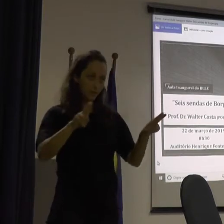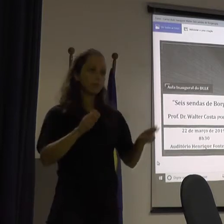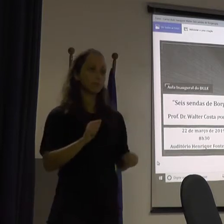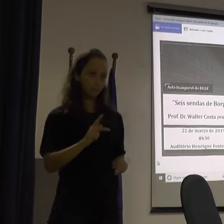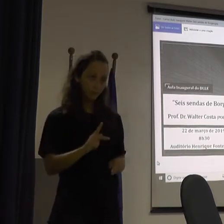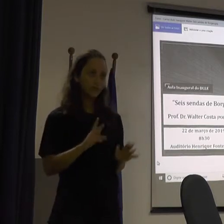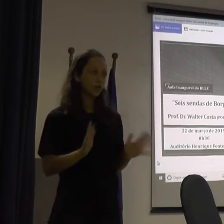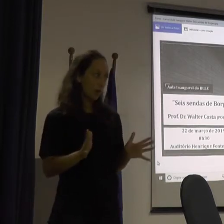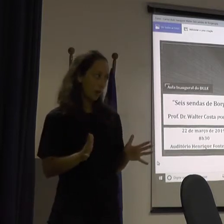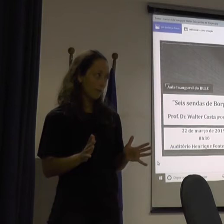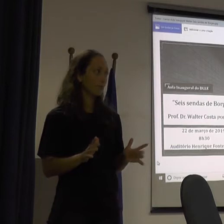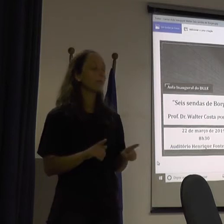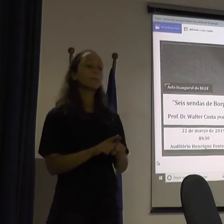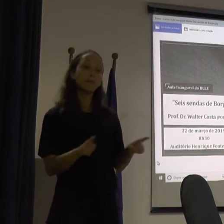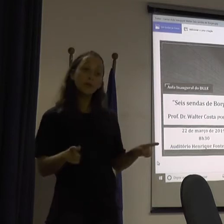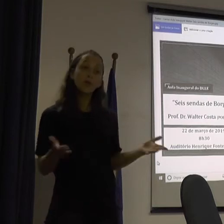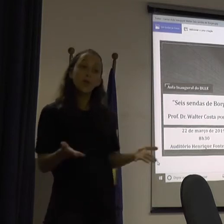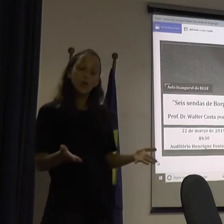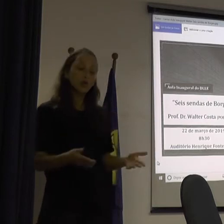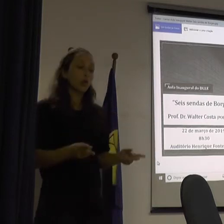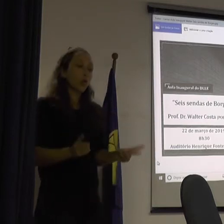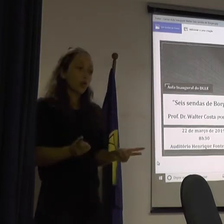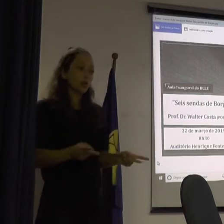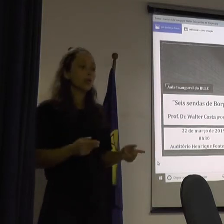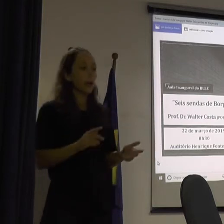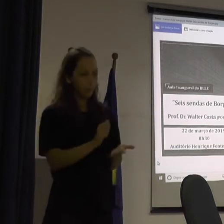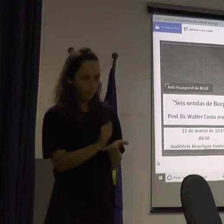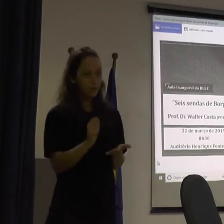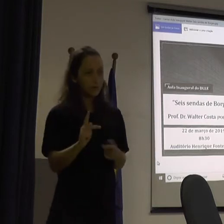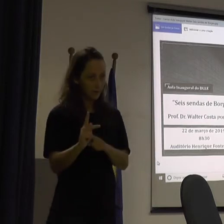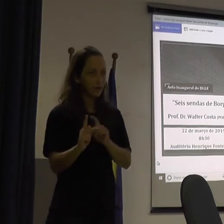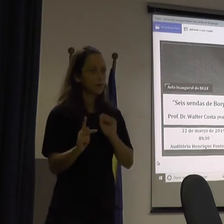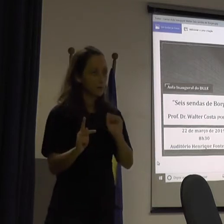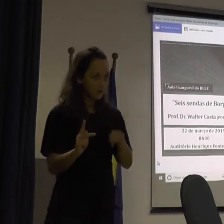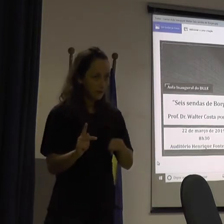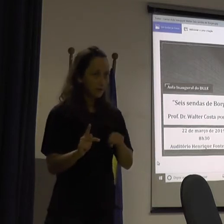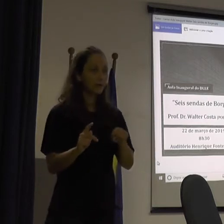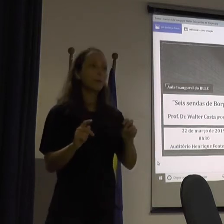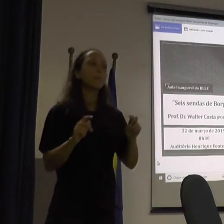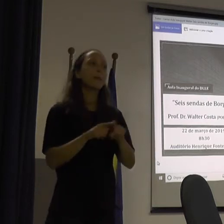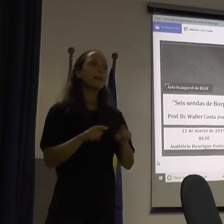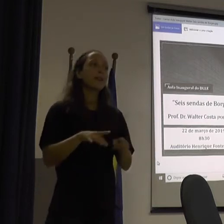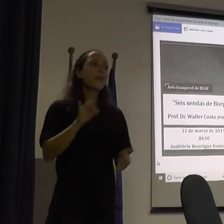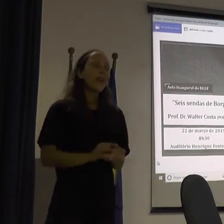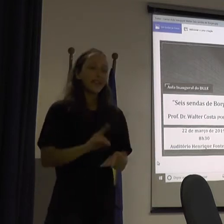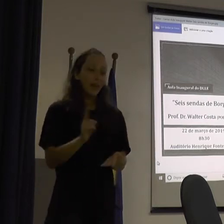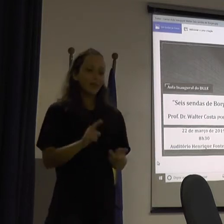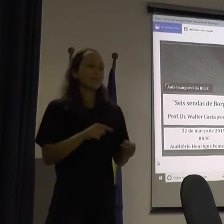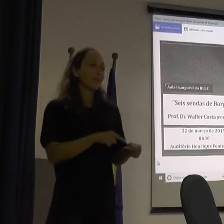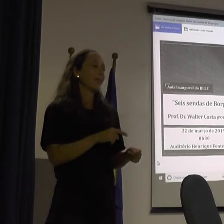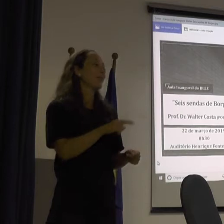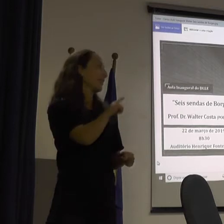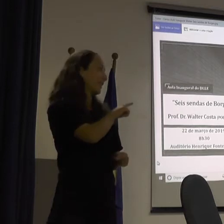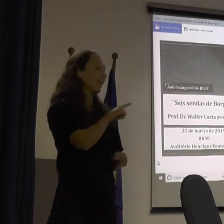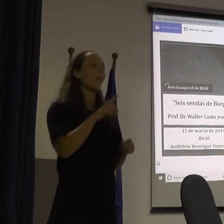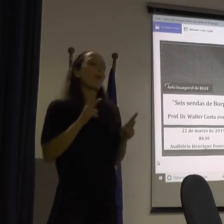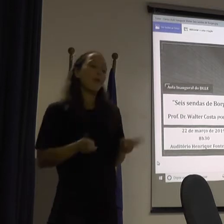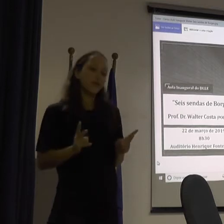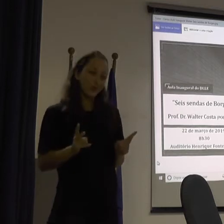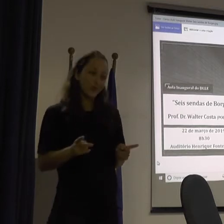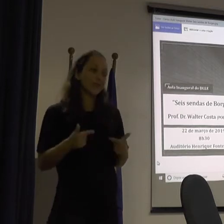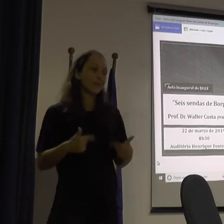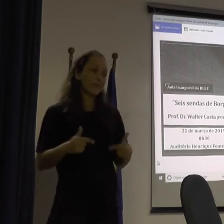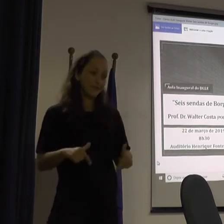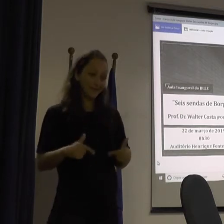atua atualmente ainda, apesar de aposentado, não é uma aposentadoria entre aspas, né? Continua super... Só